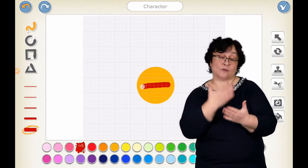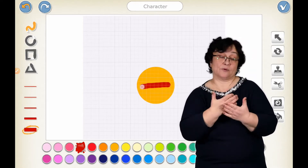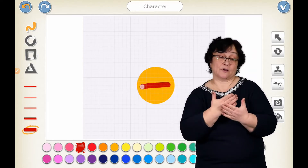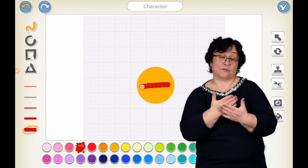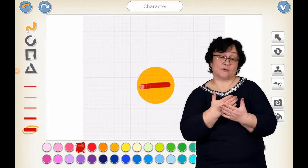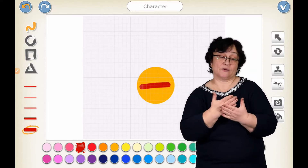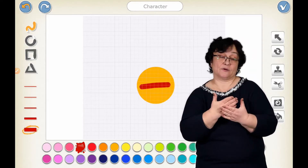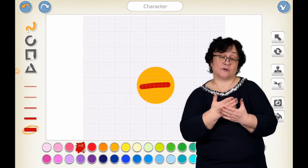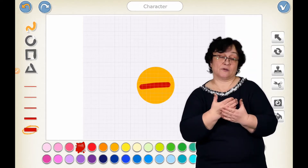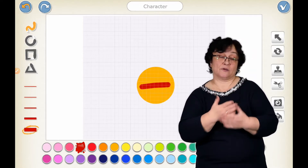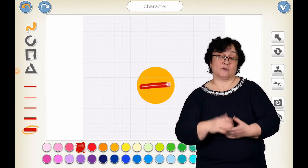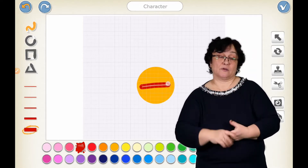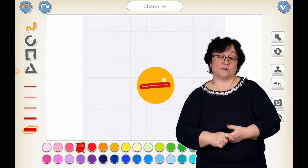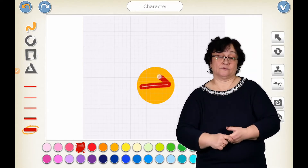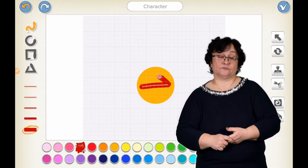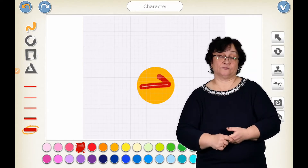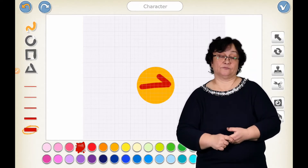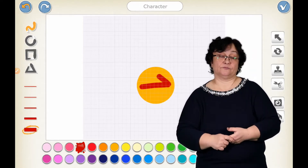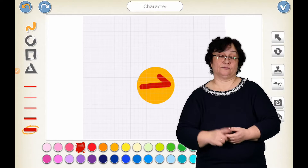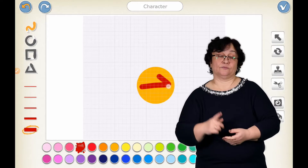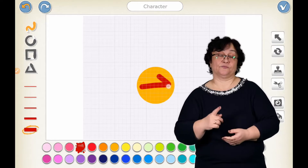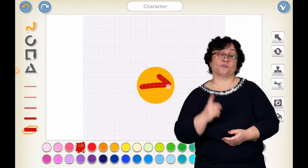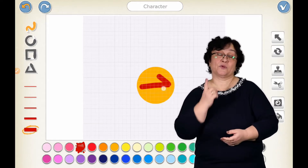наприклад. Стрілочка буде